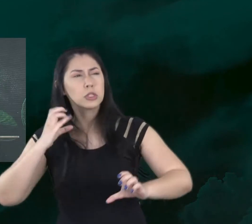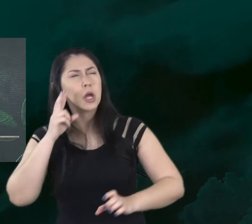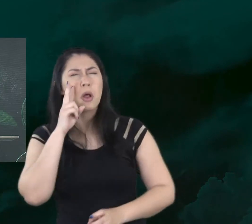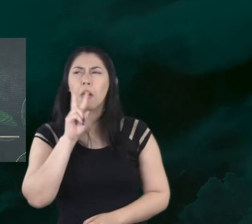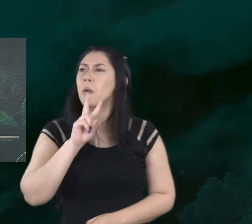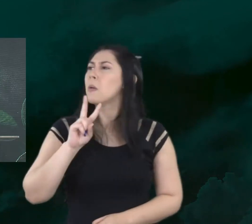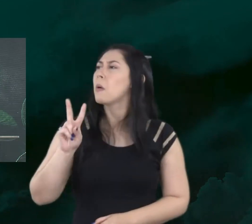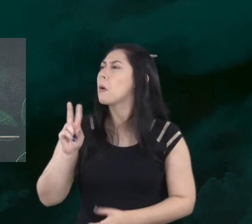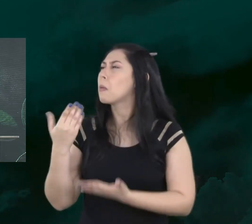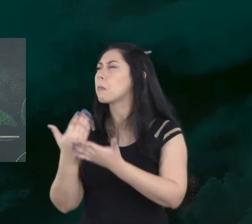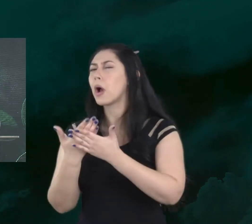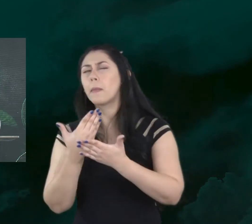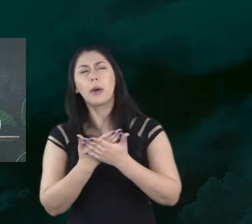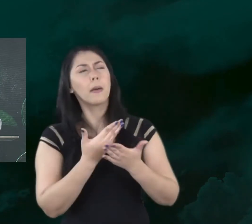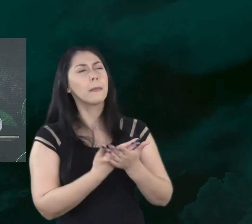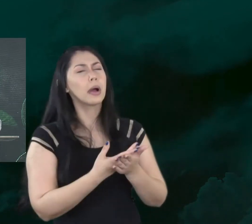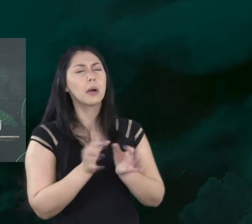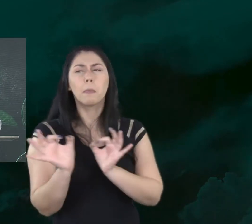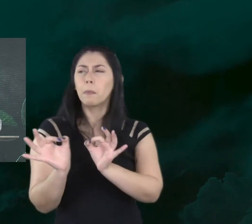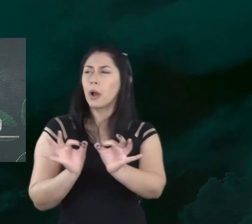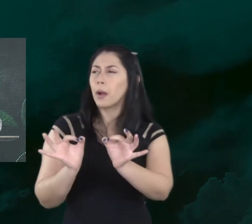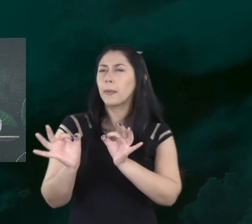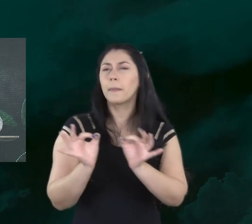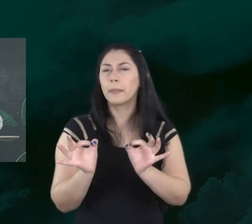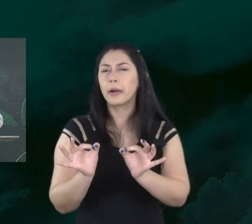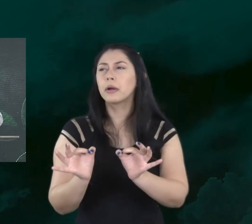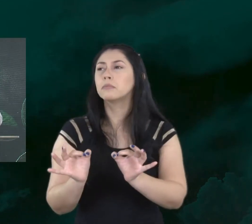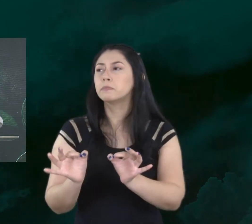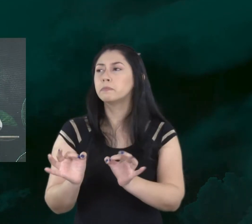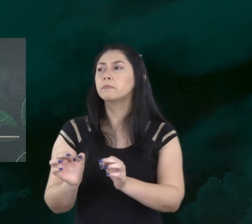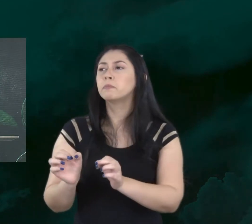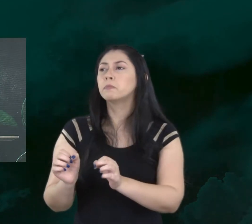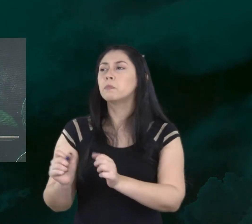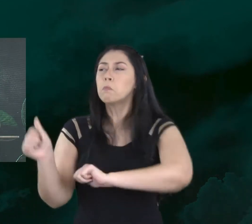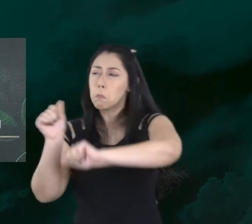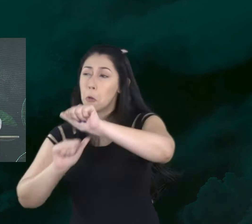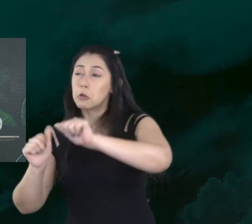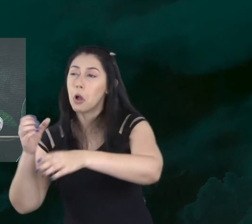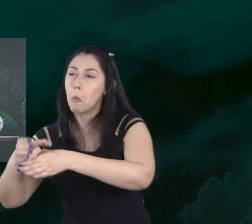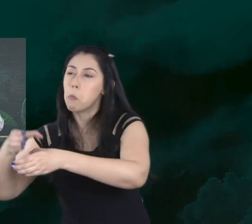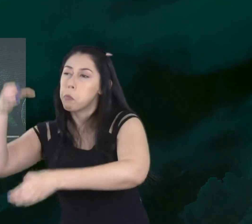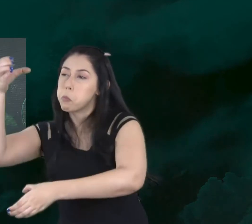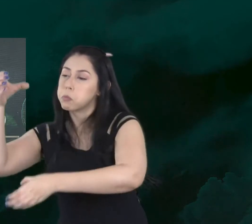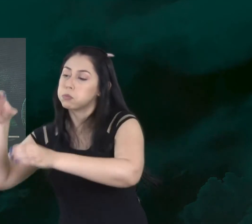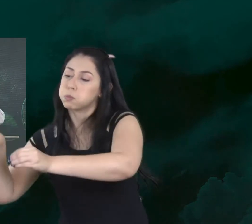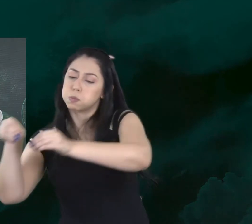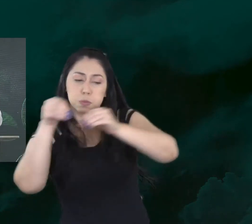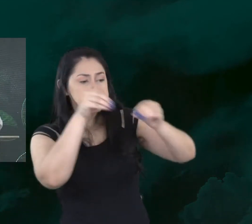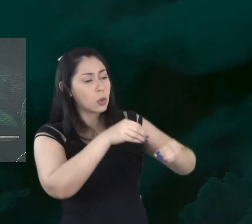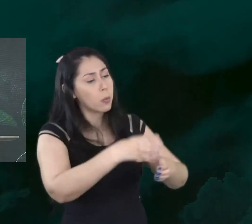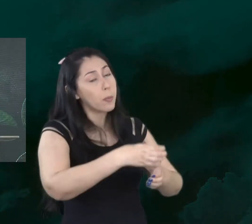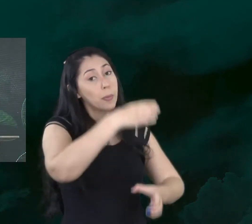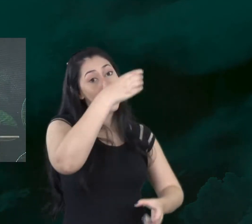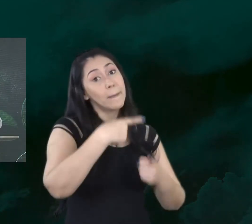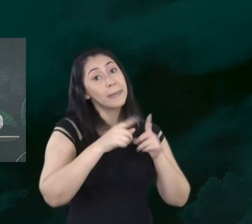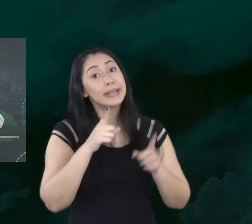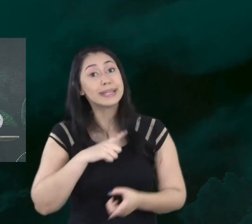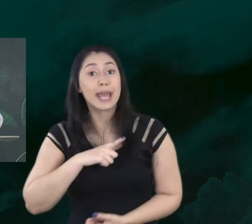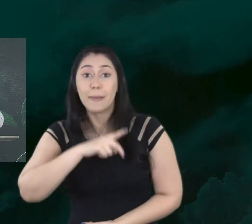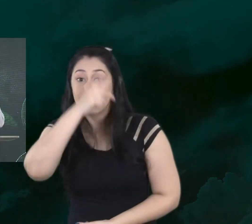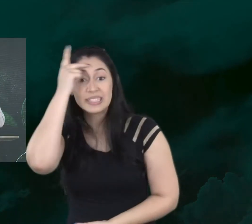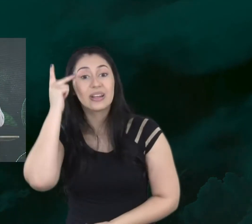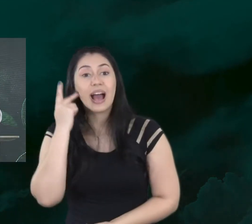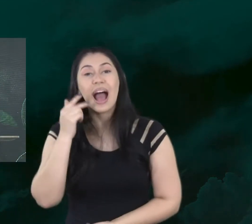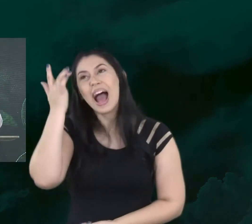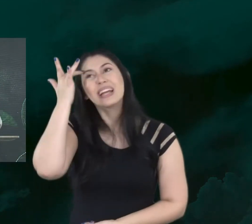Reconstitua a estrutura no lugar. Então, tem pessoas que não sabem, vão reformar seu apartamento,